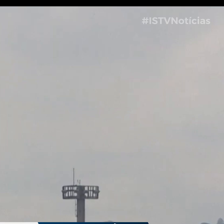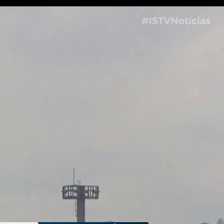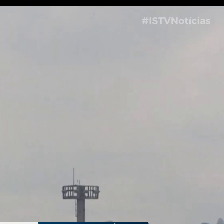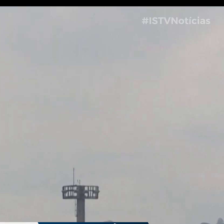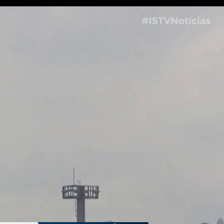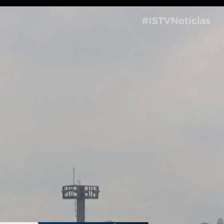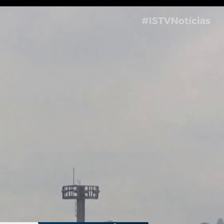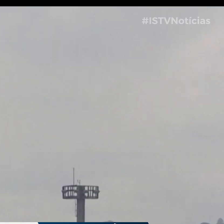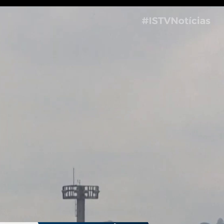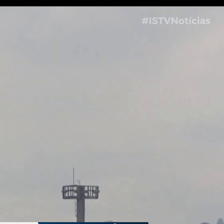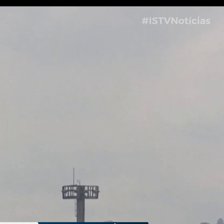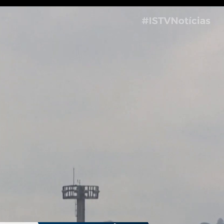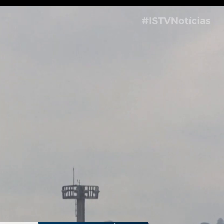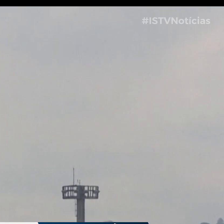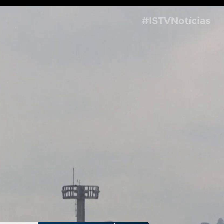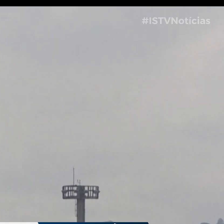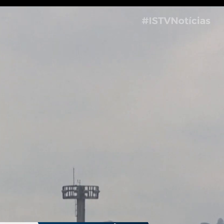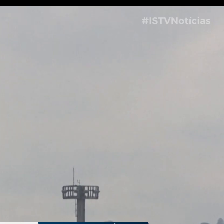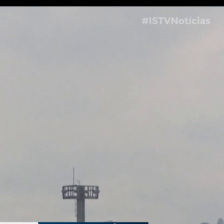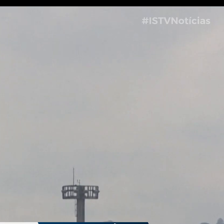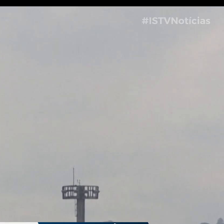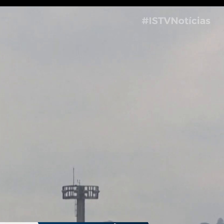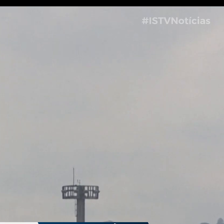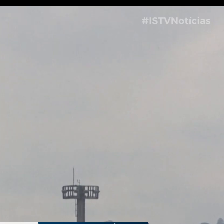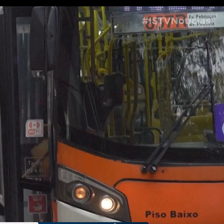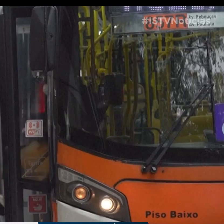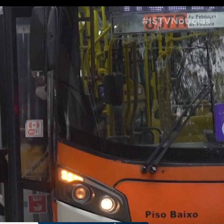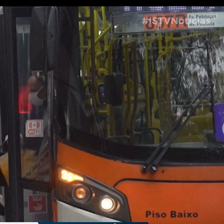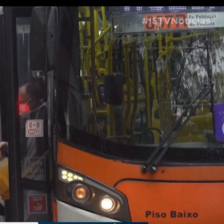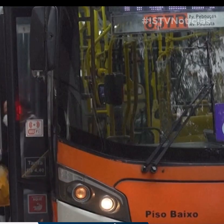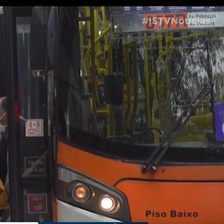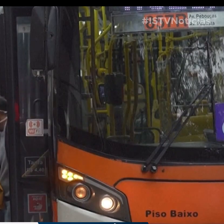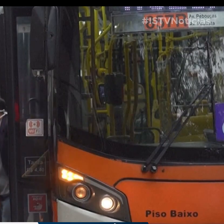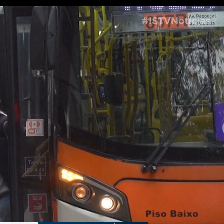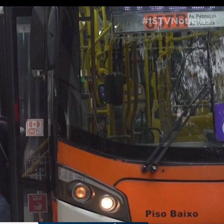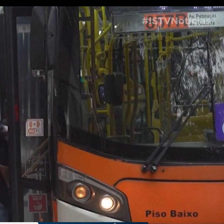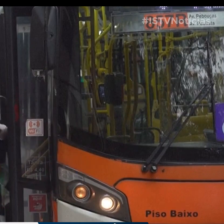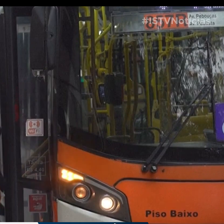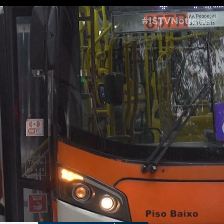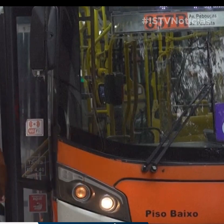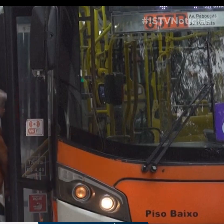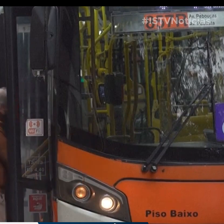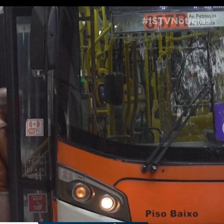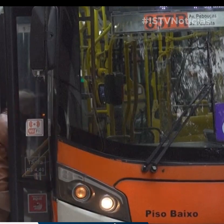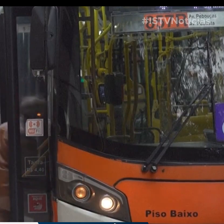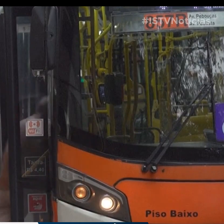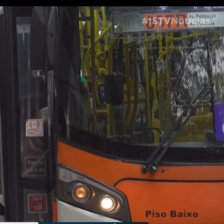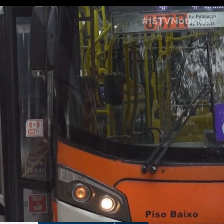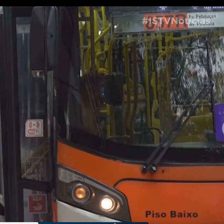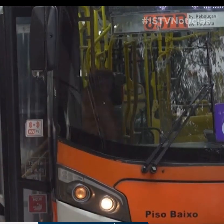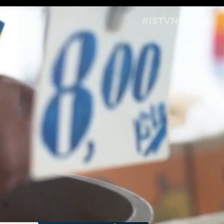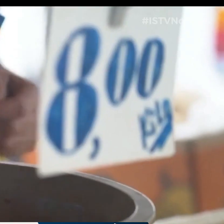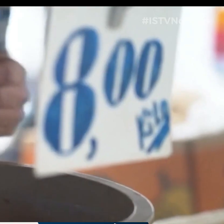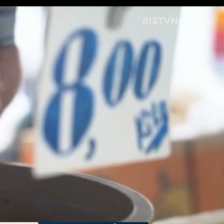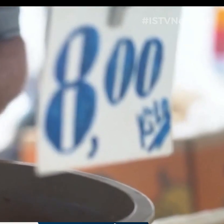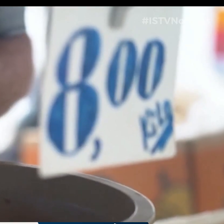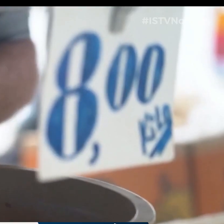17,73% dos combustíveis menos 1,82%, por causa da queda do óleo diesel